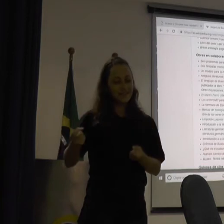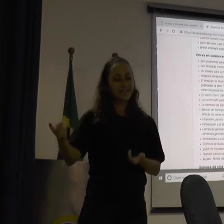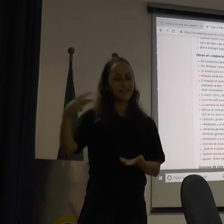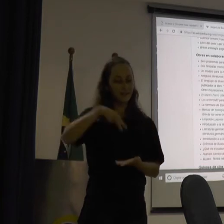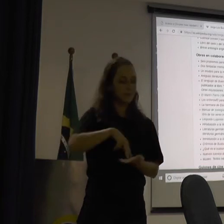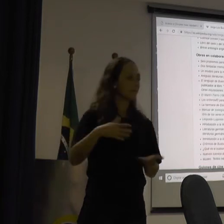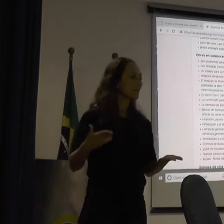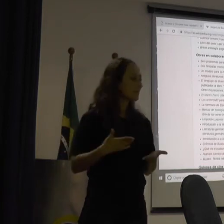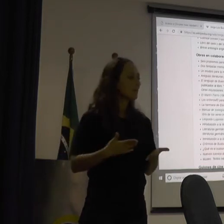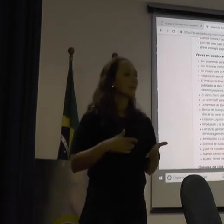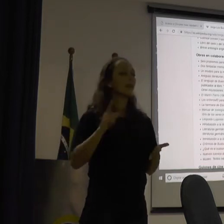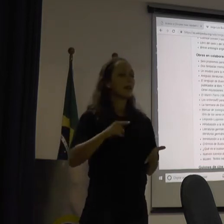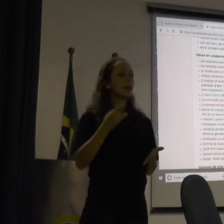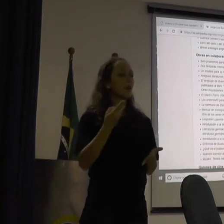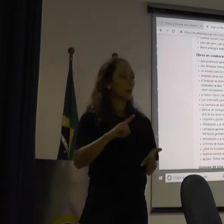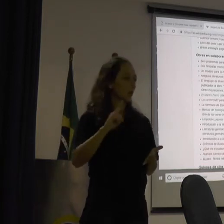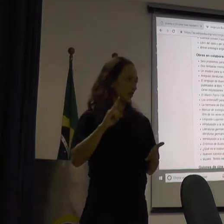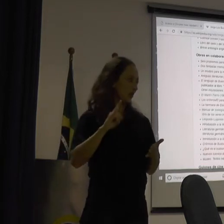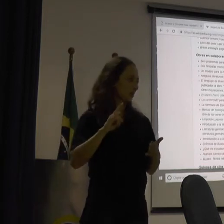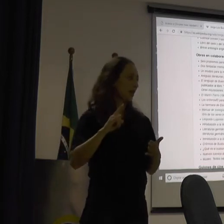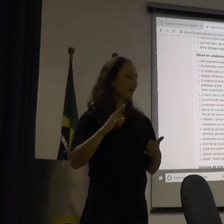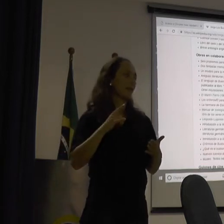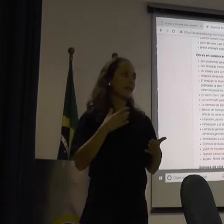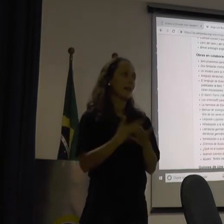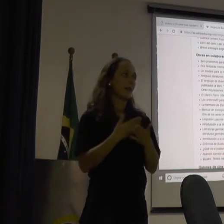aula inaugural na última hora, assim.